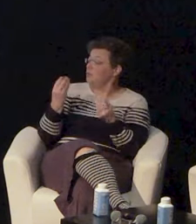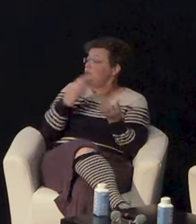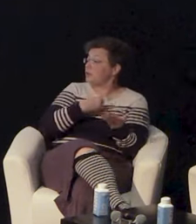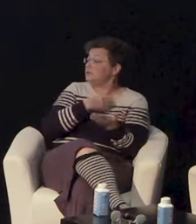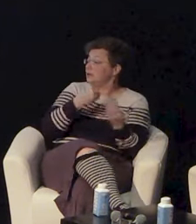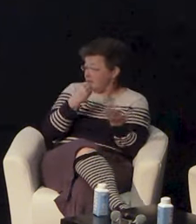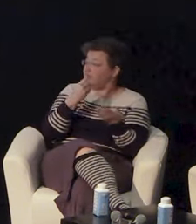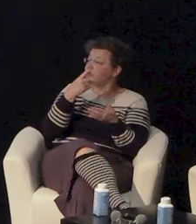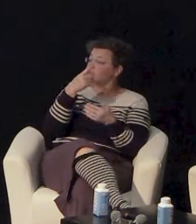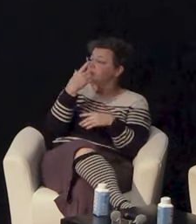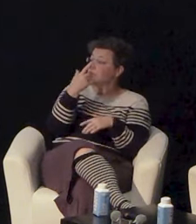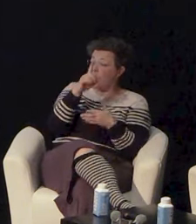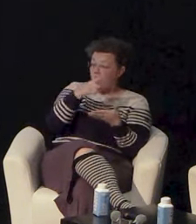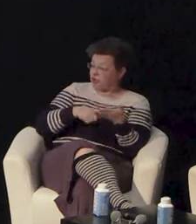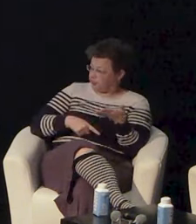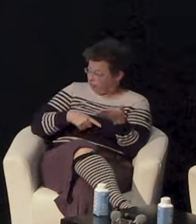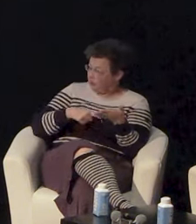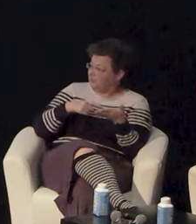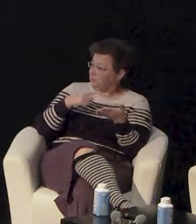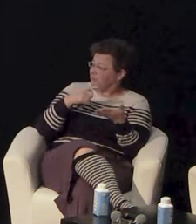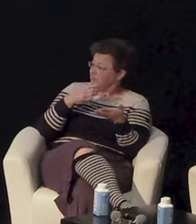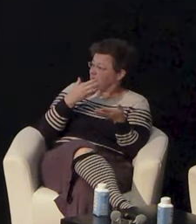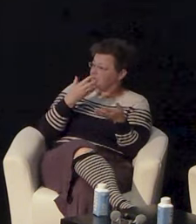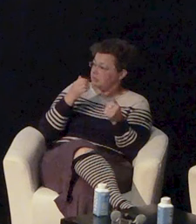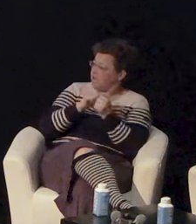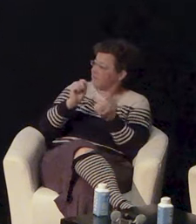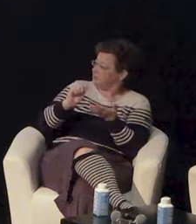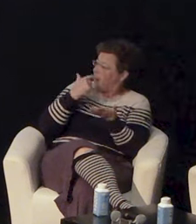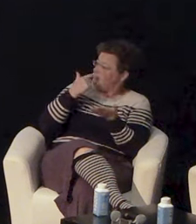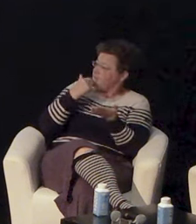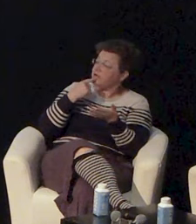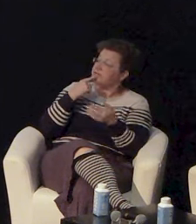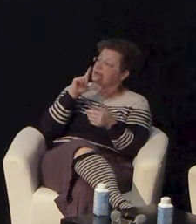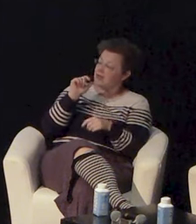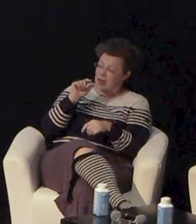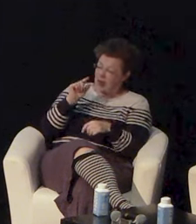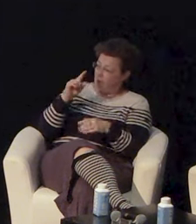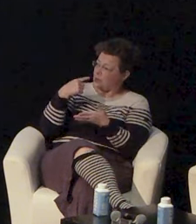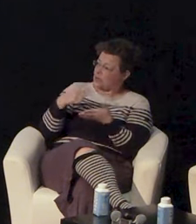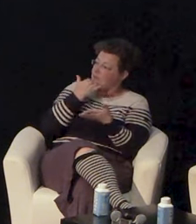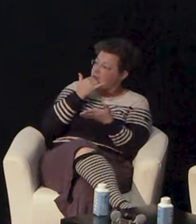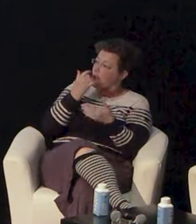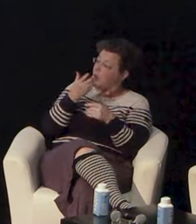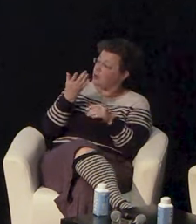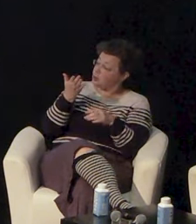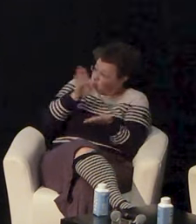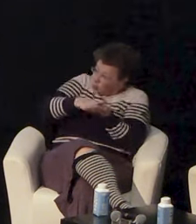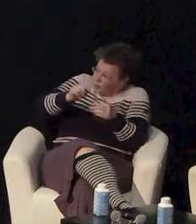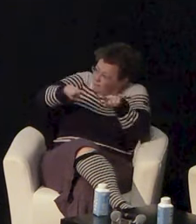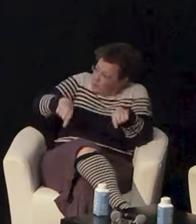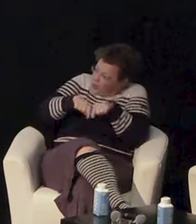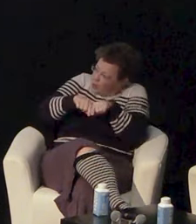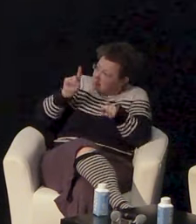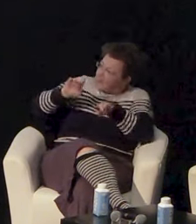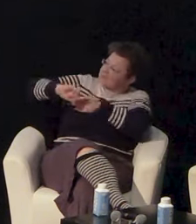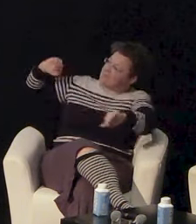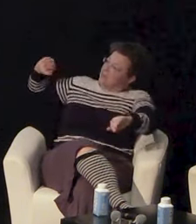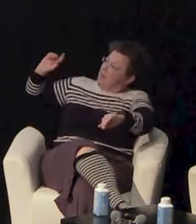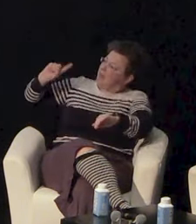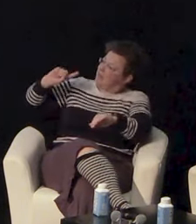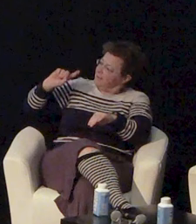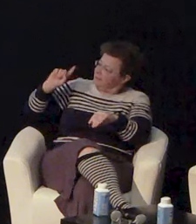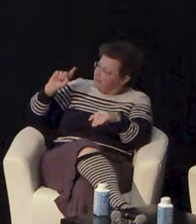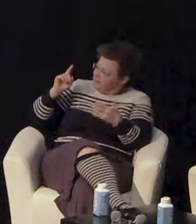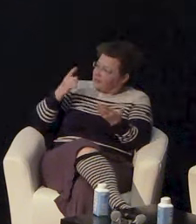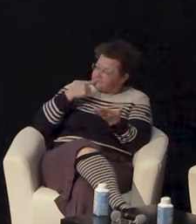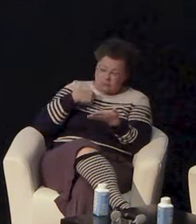Quand on fait un examen de mathématiques ou de français, quand on le corrige, hein, avec le stylo rouge, on, sur une